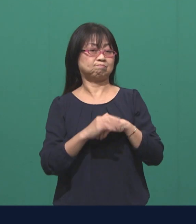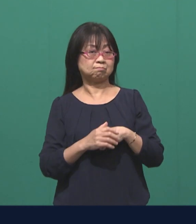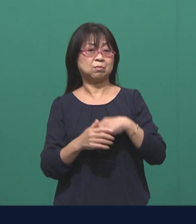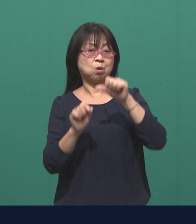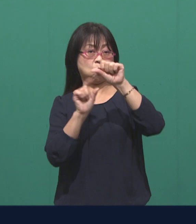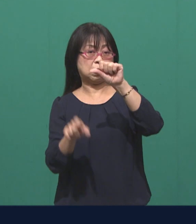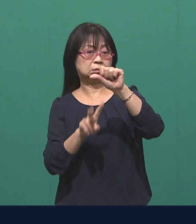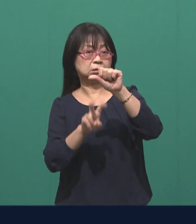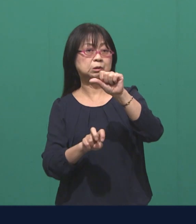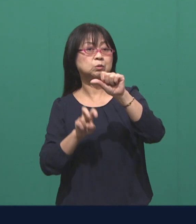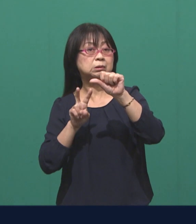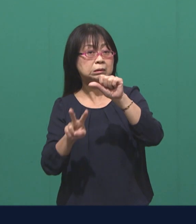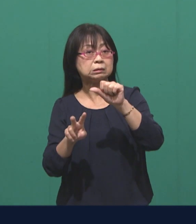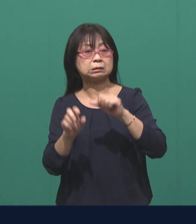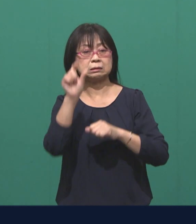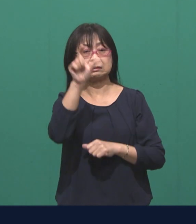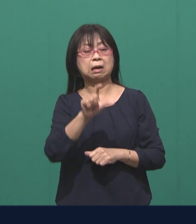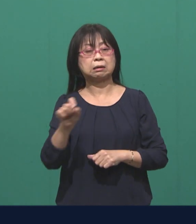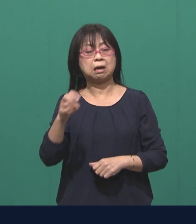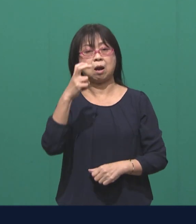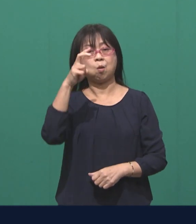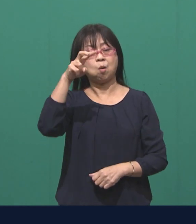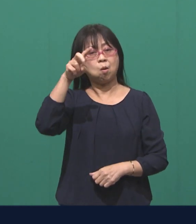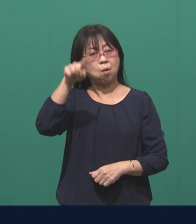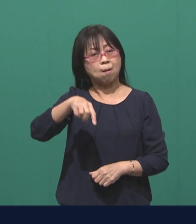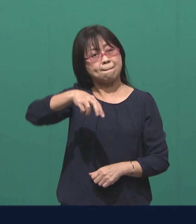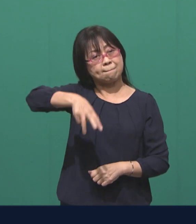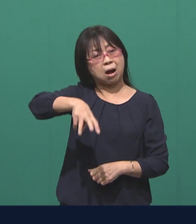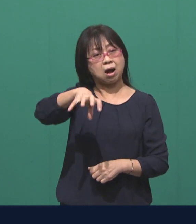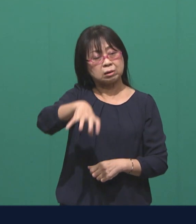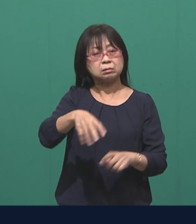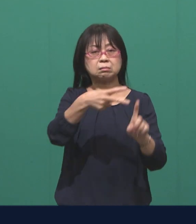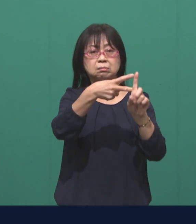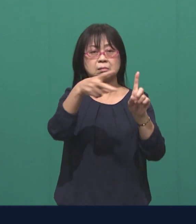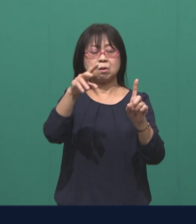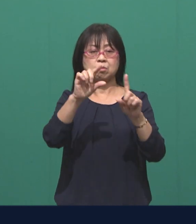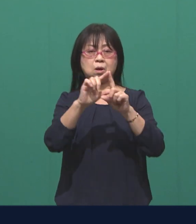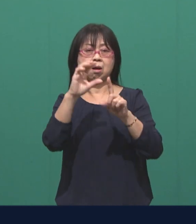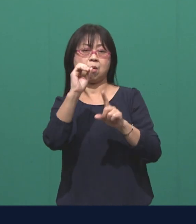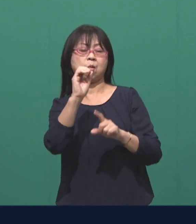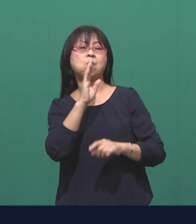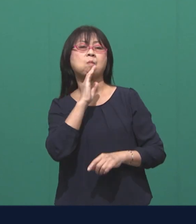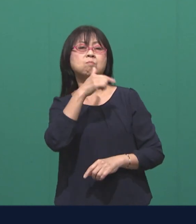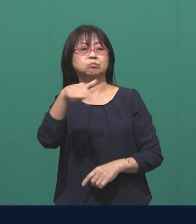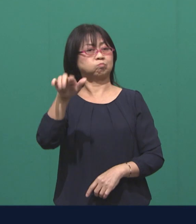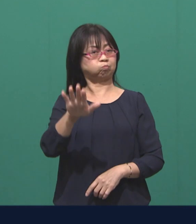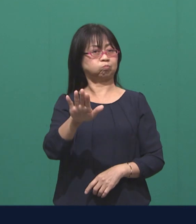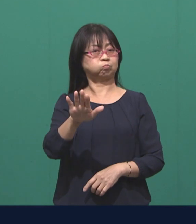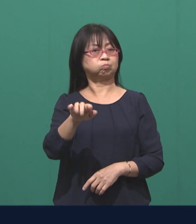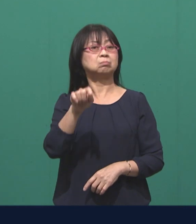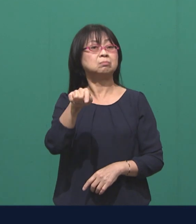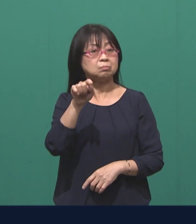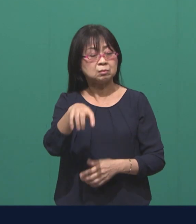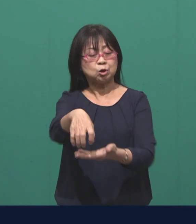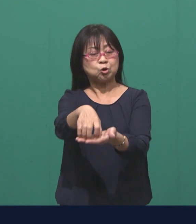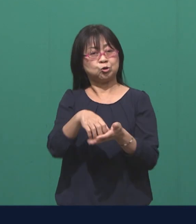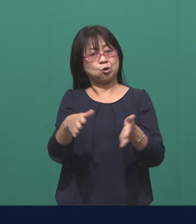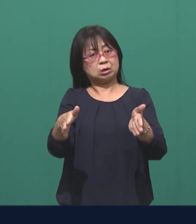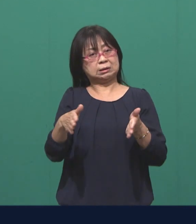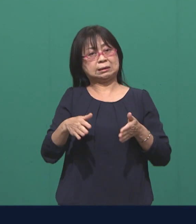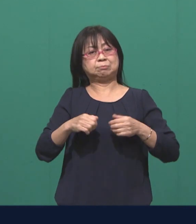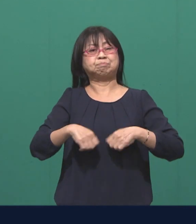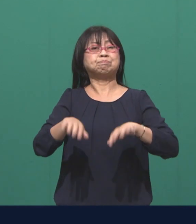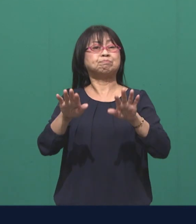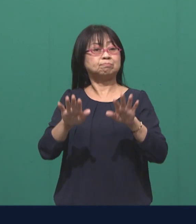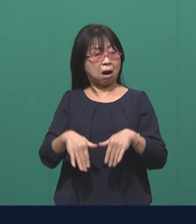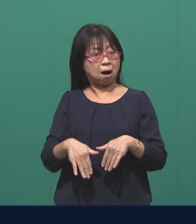県によりますと、授与式は今月22日に FAO の本部があるイタリア・ローマで行